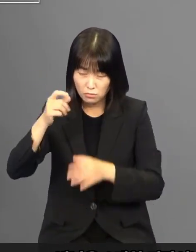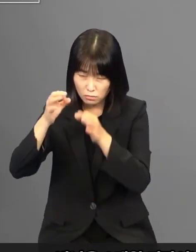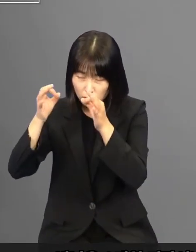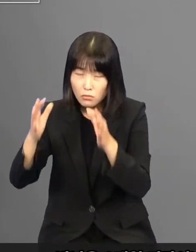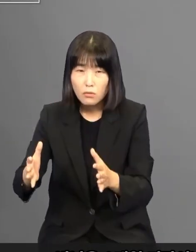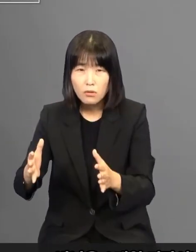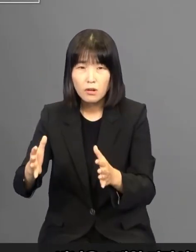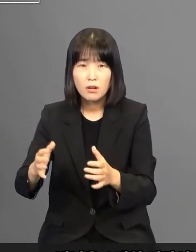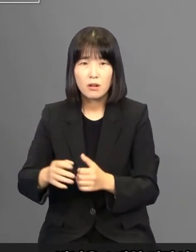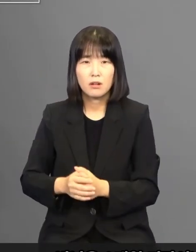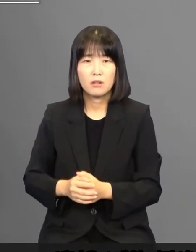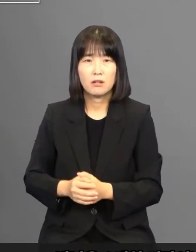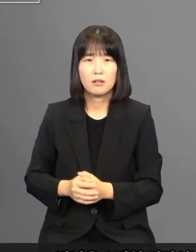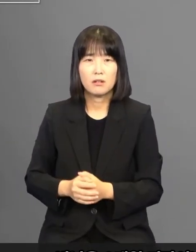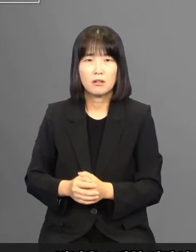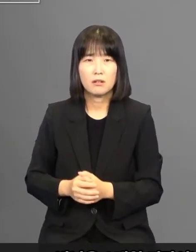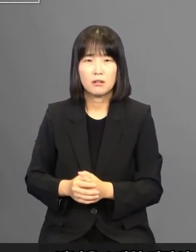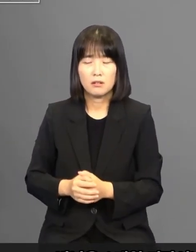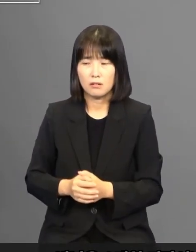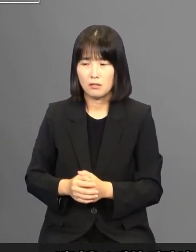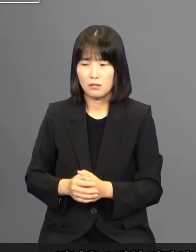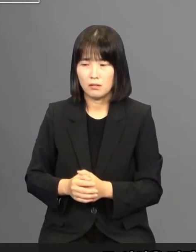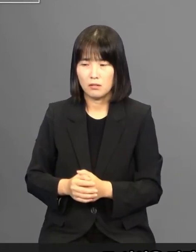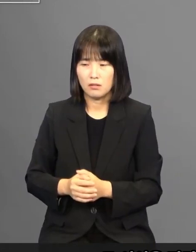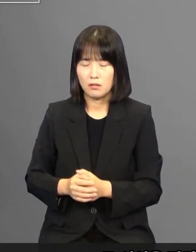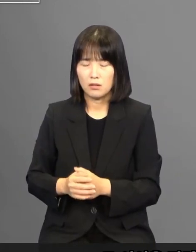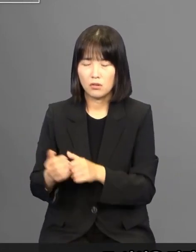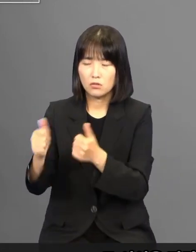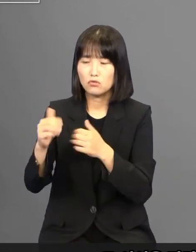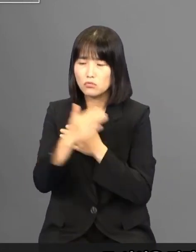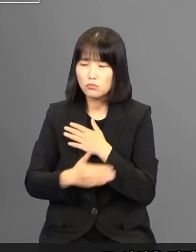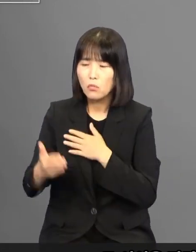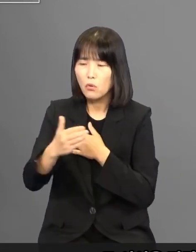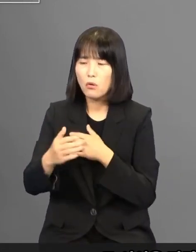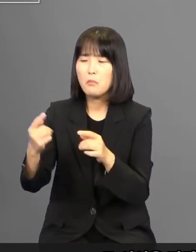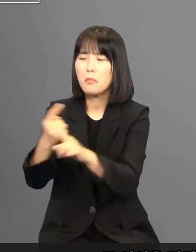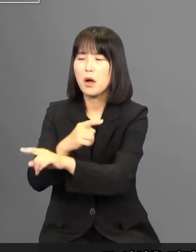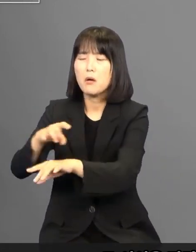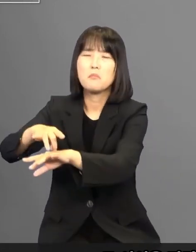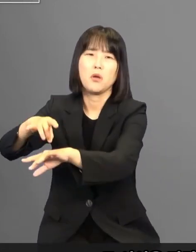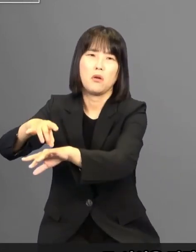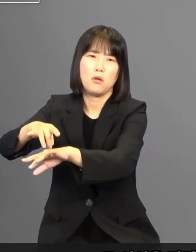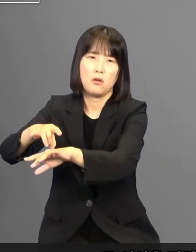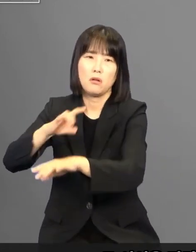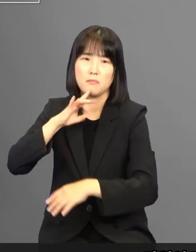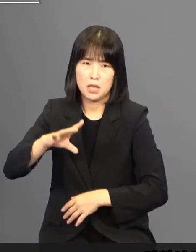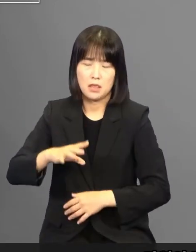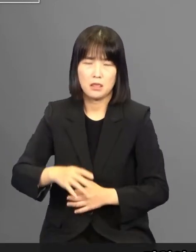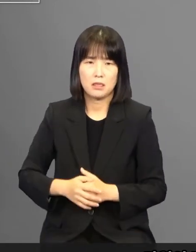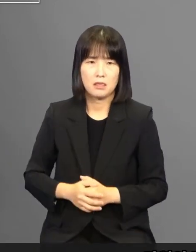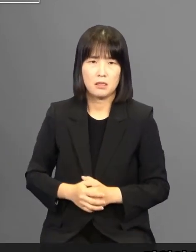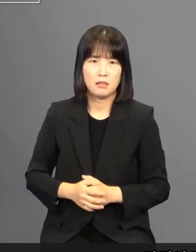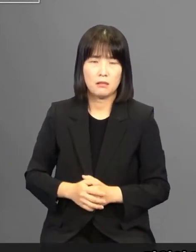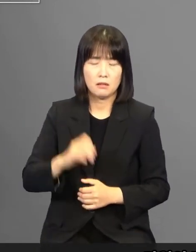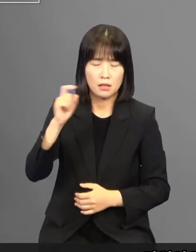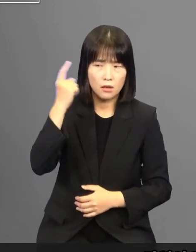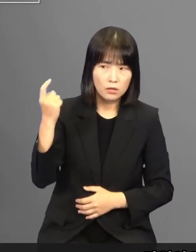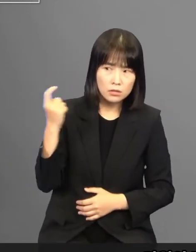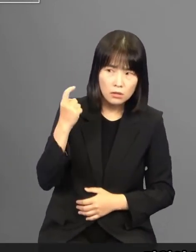기간이나 그렇게, 이제는 다 뼈가 됐어요. 그 시신을 지키더라는 것을 듣게 됩니다. 다윗의